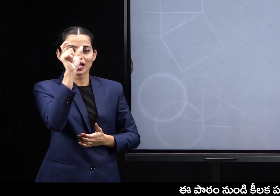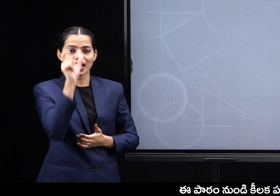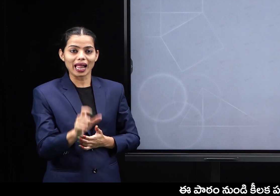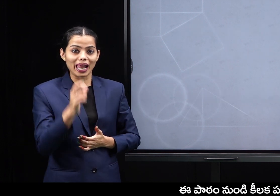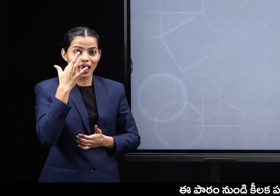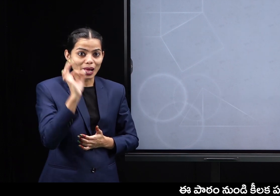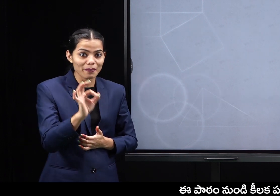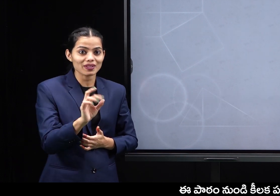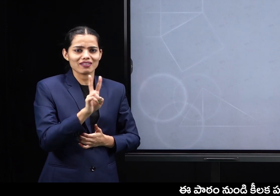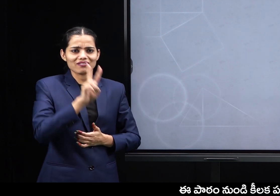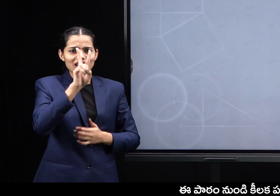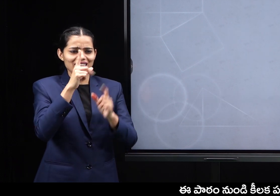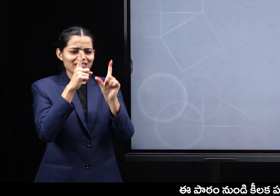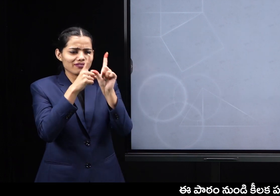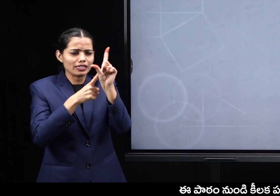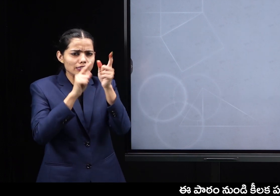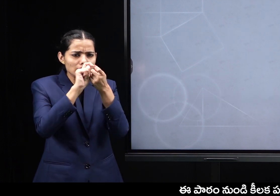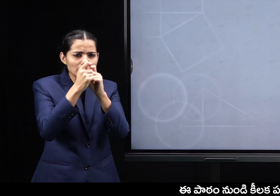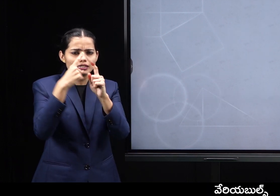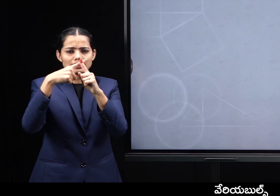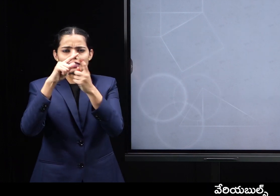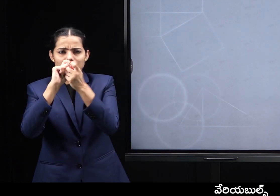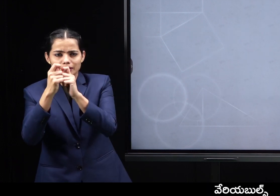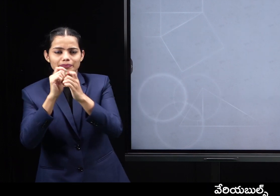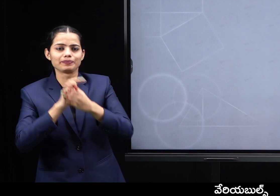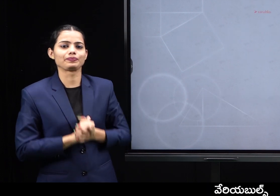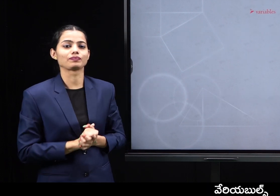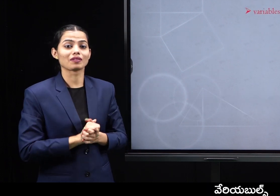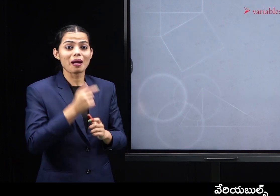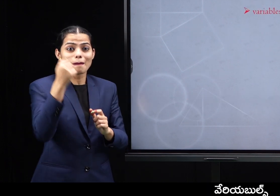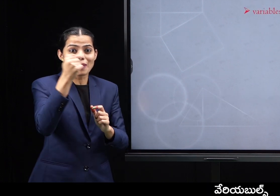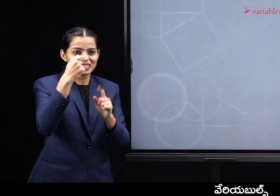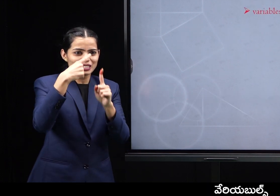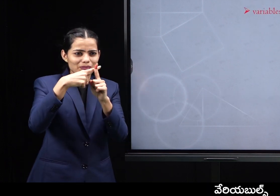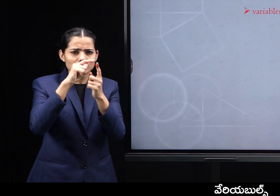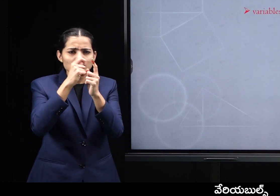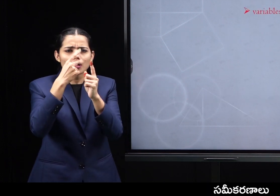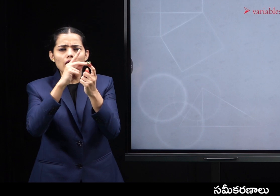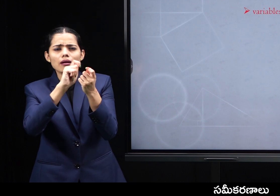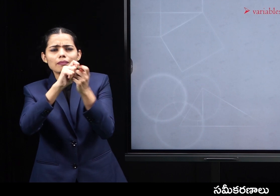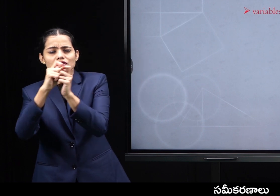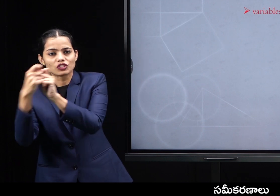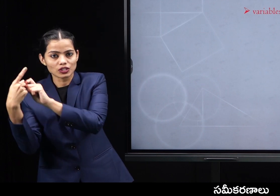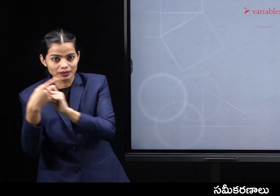ఈ పాఠం నుండి కీలక పదాలు: వేరియబుల్స్, సమీకరణాలు,